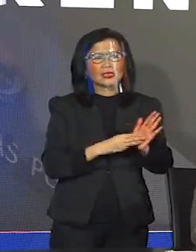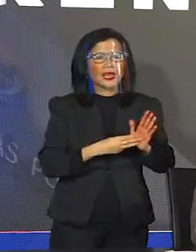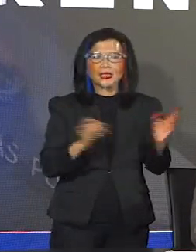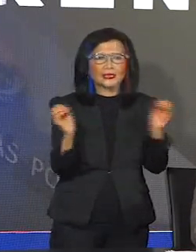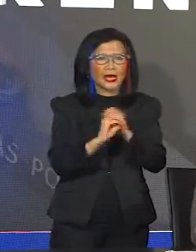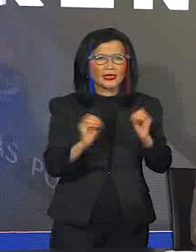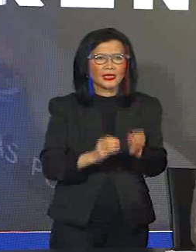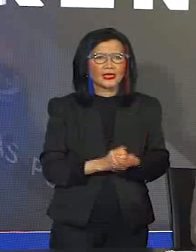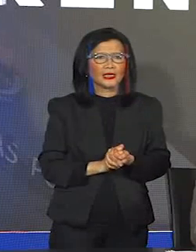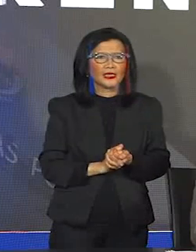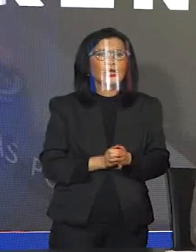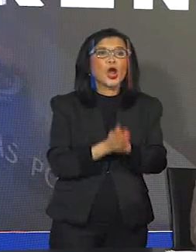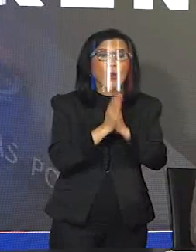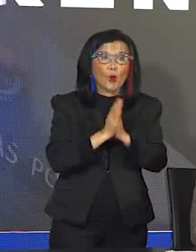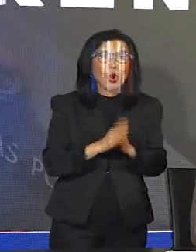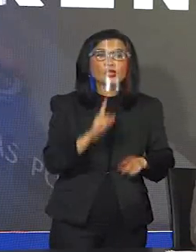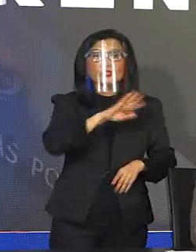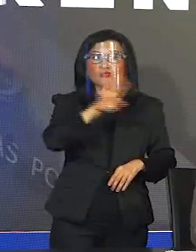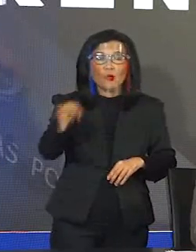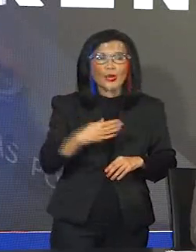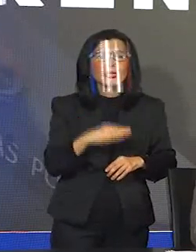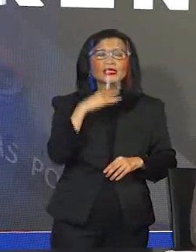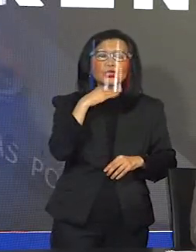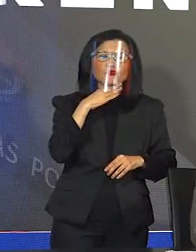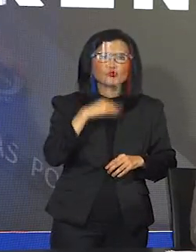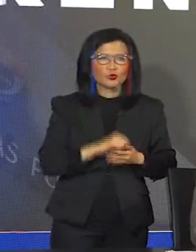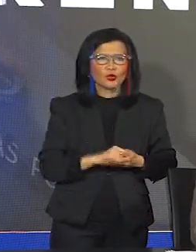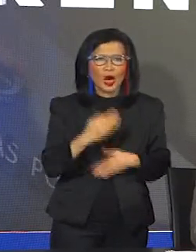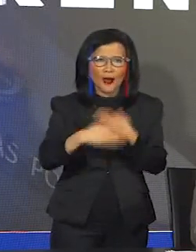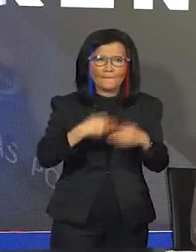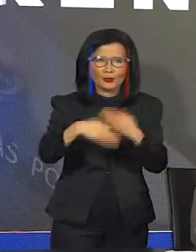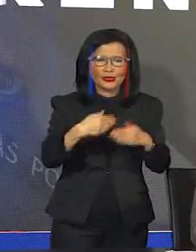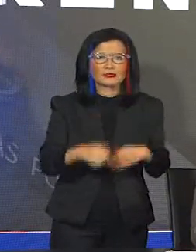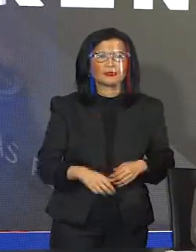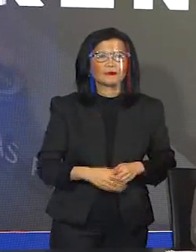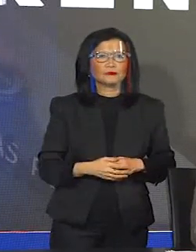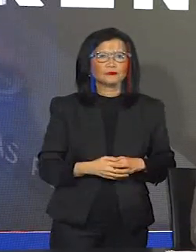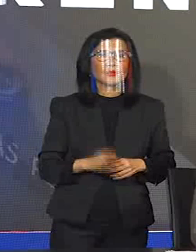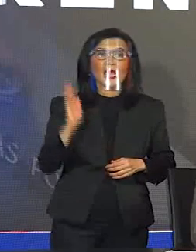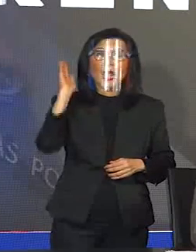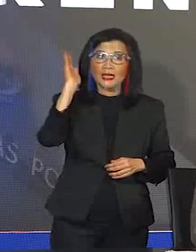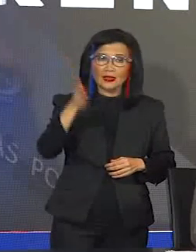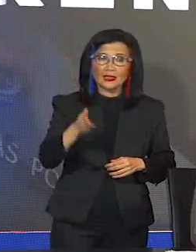kendala. Jadi mohon rekan-rekan kita menunggu saja, proses sedang berjalan.